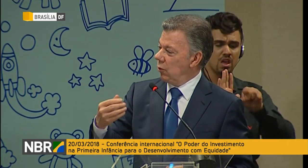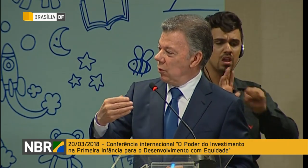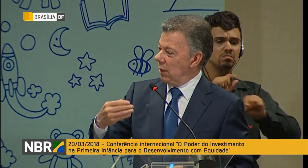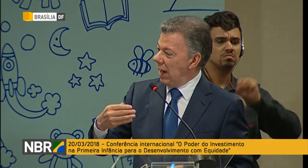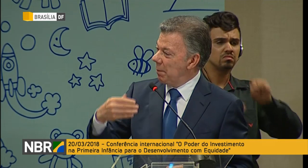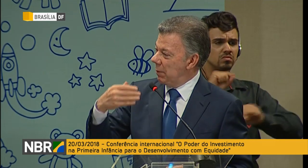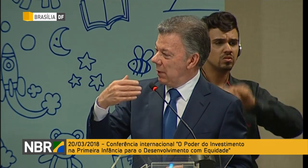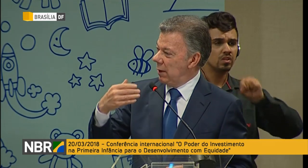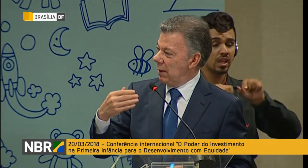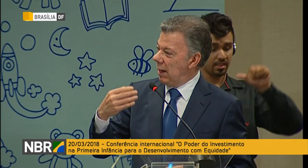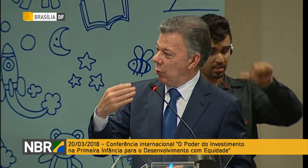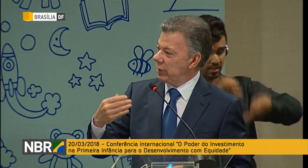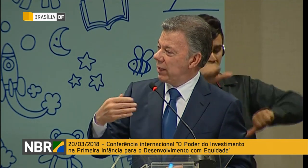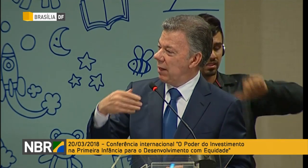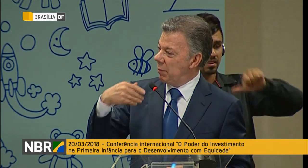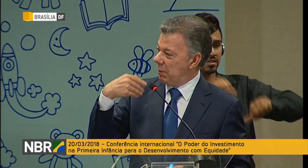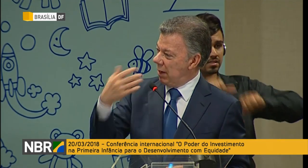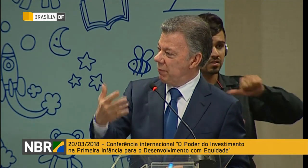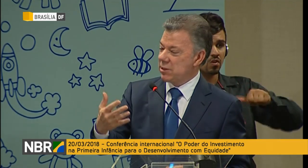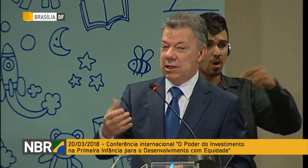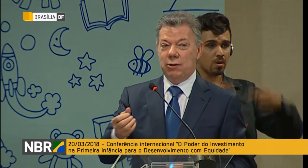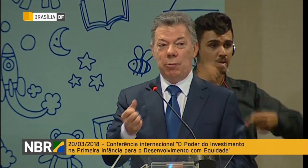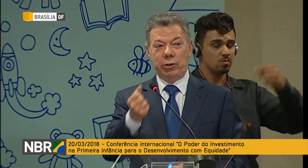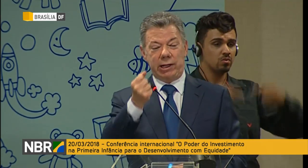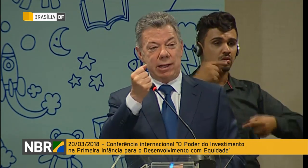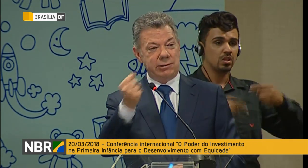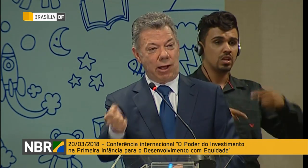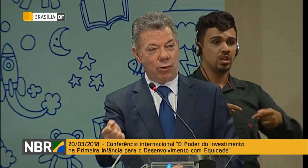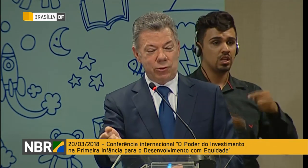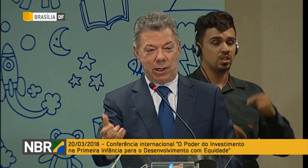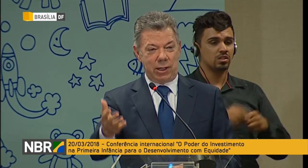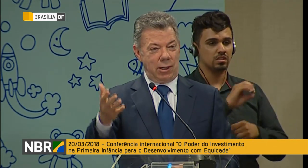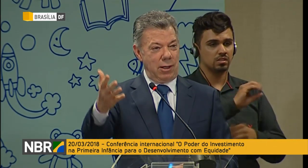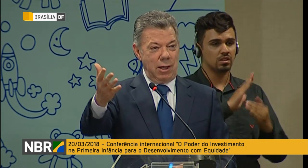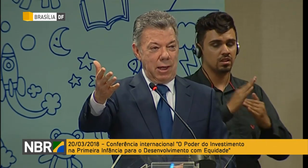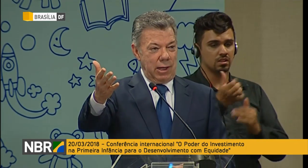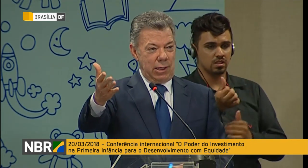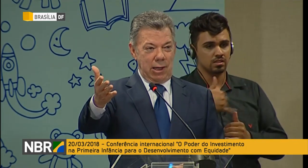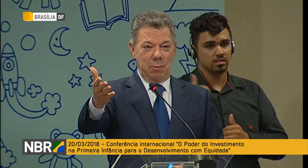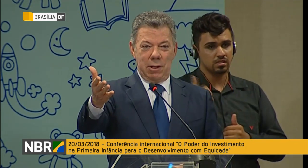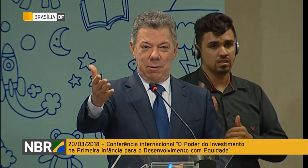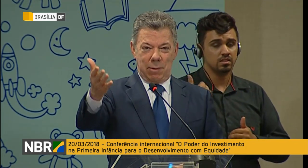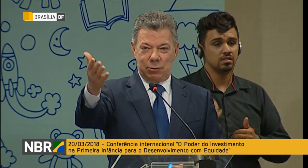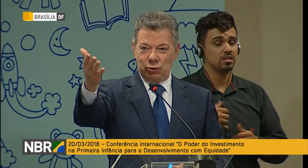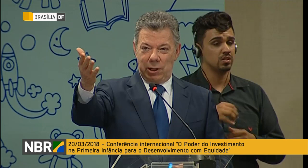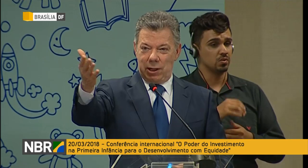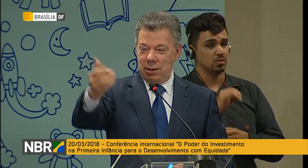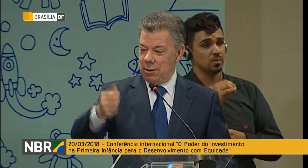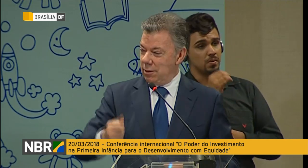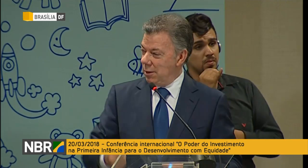que transformou a política de primeira infância em uma política de Estado, ou seja,